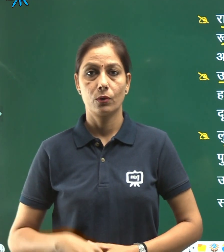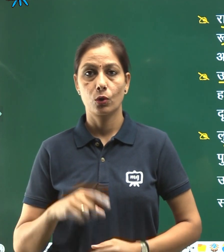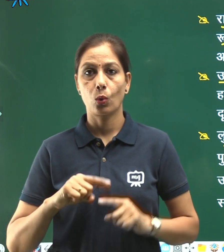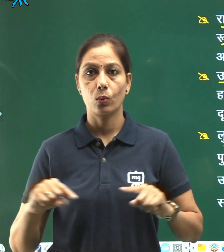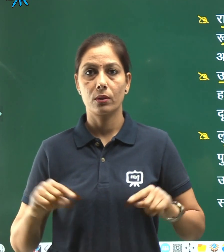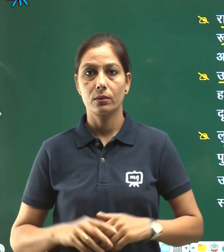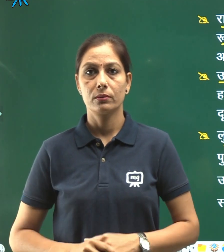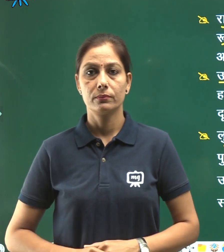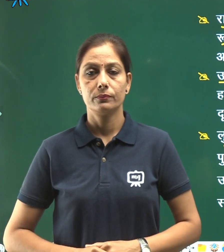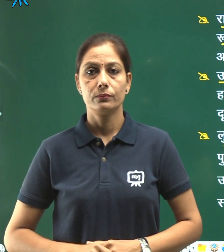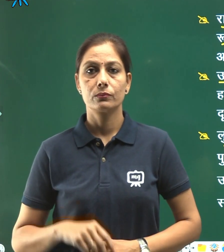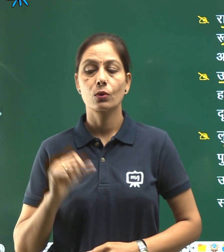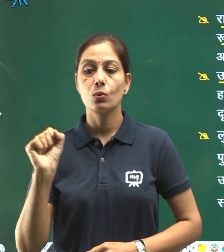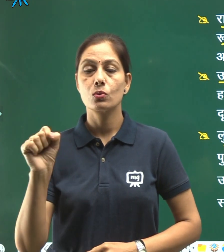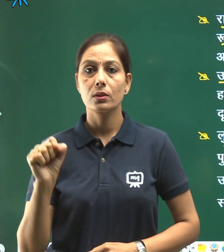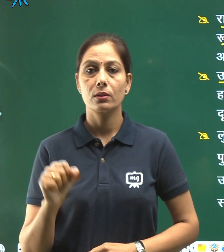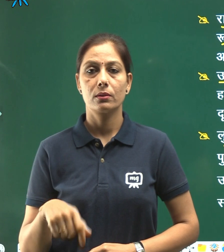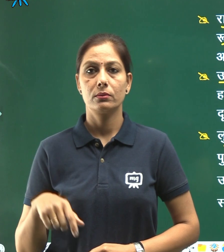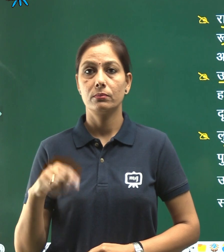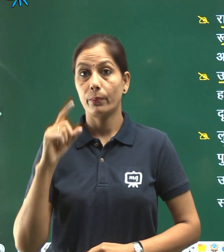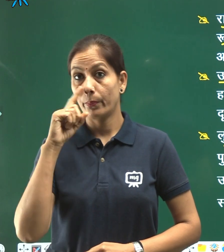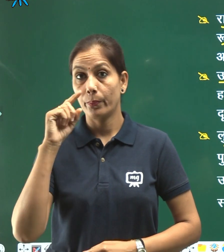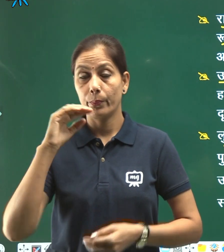क्योंकि उसकी सास